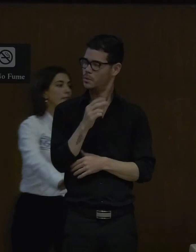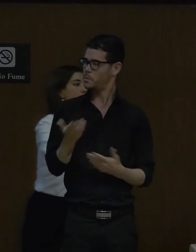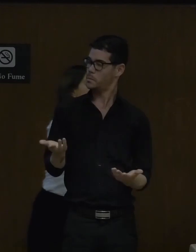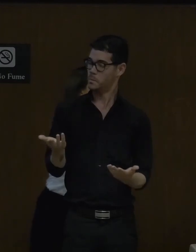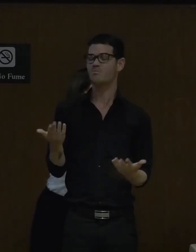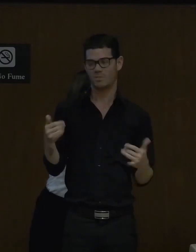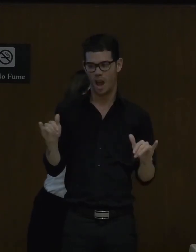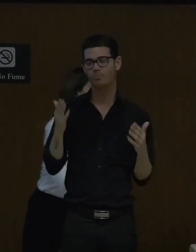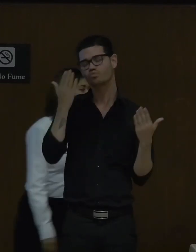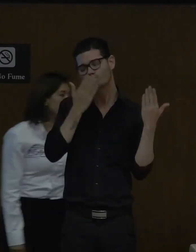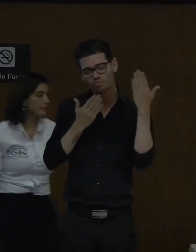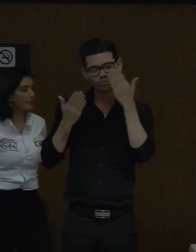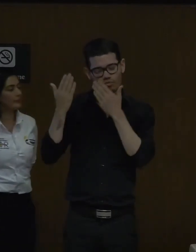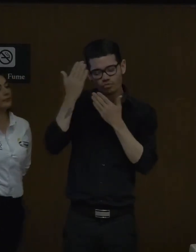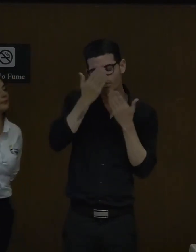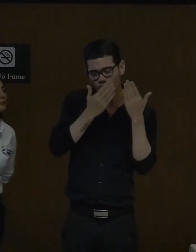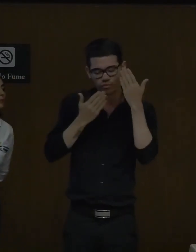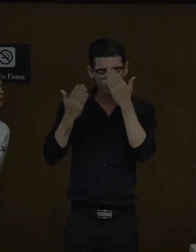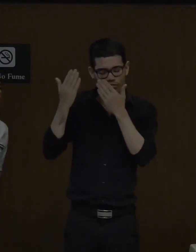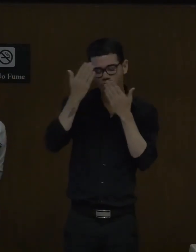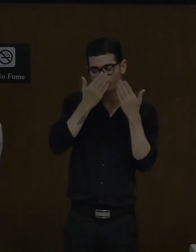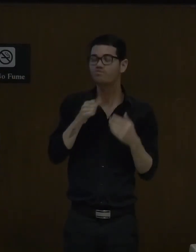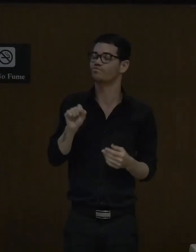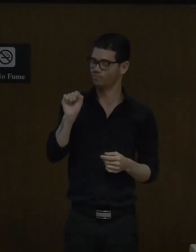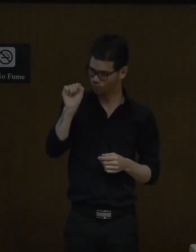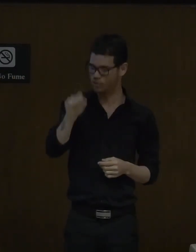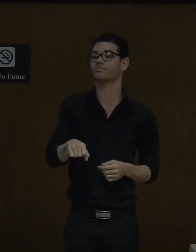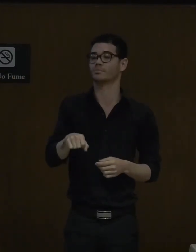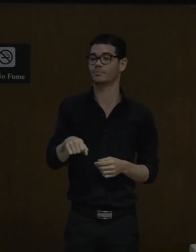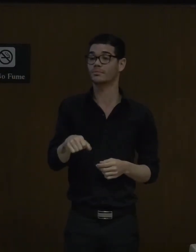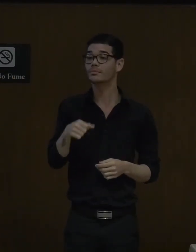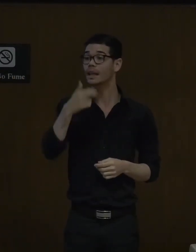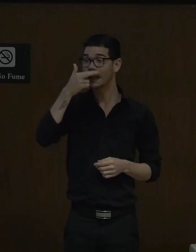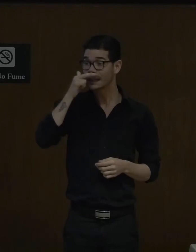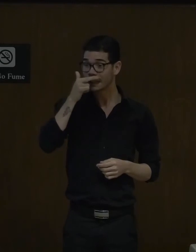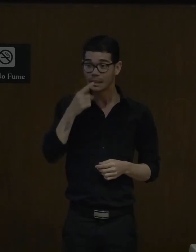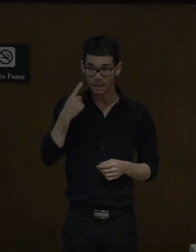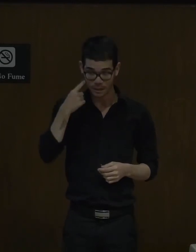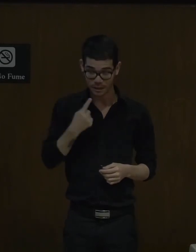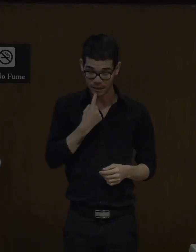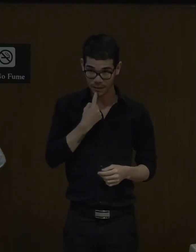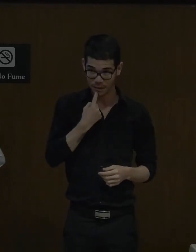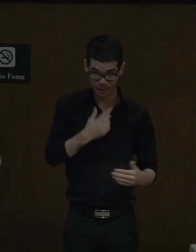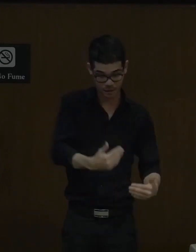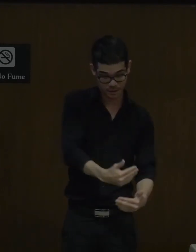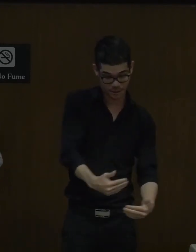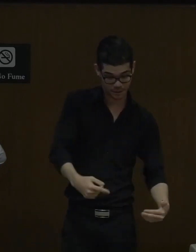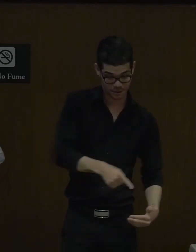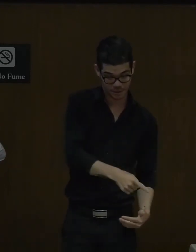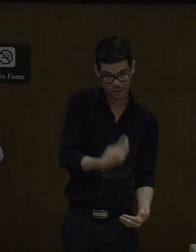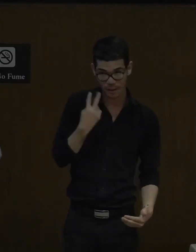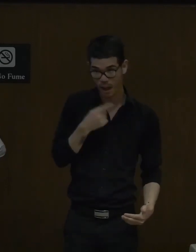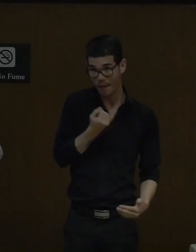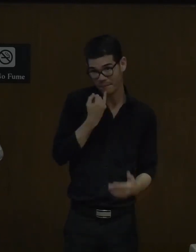varios estudios indican que sí, efectivamente, cuando los niños sordos ven palabras, que